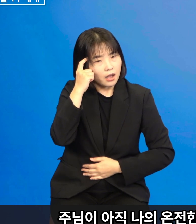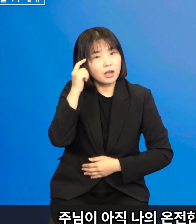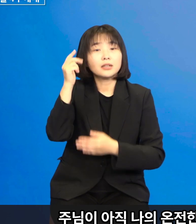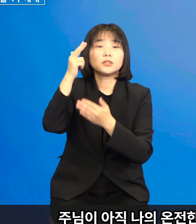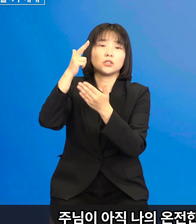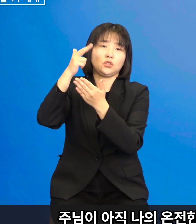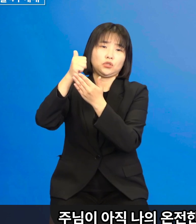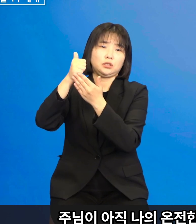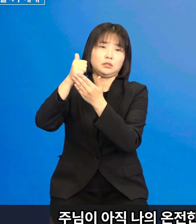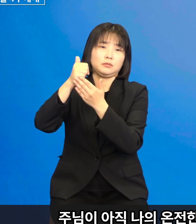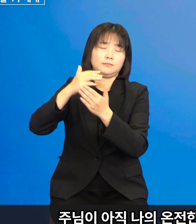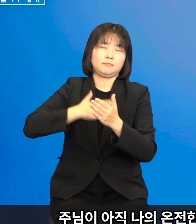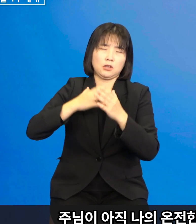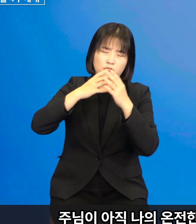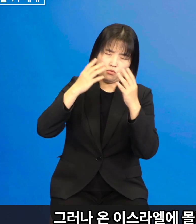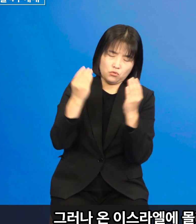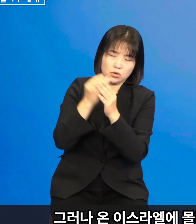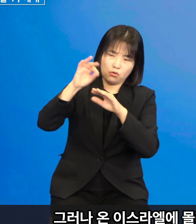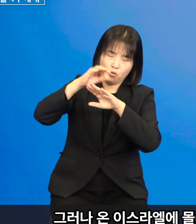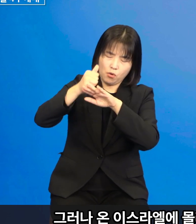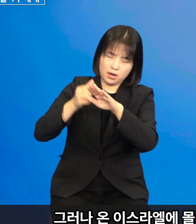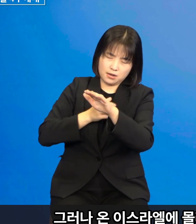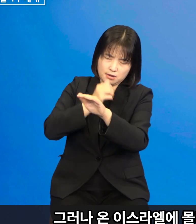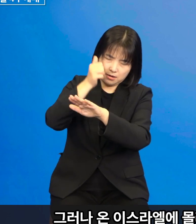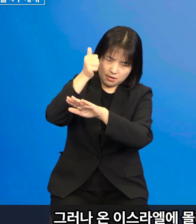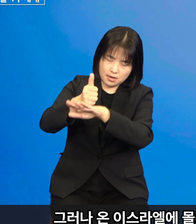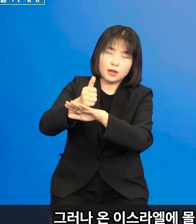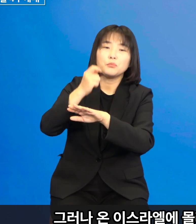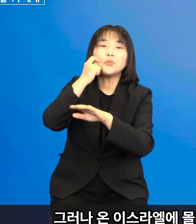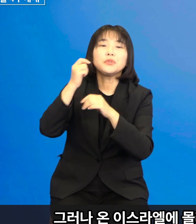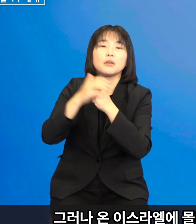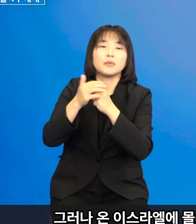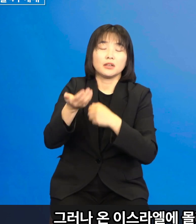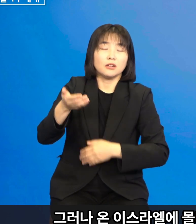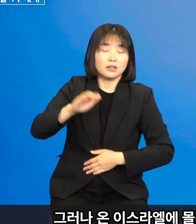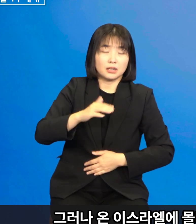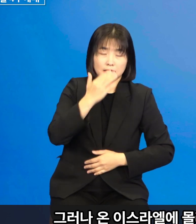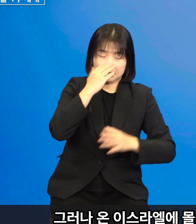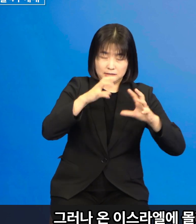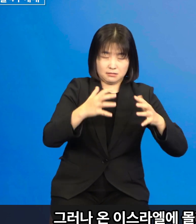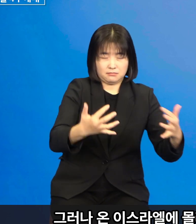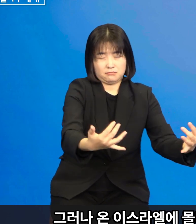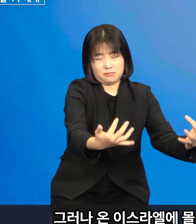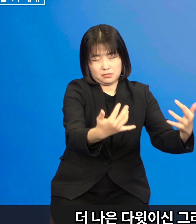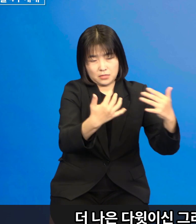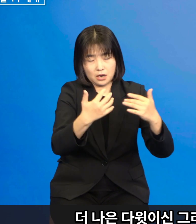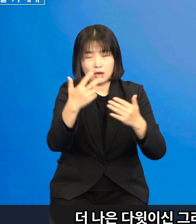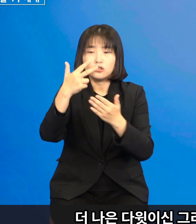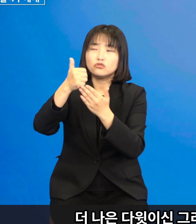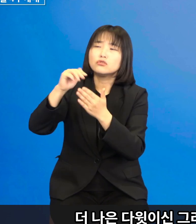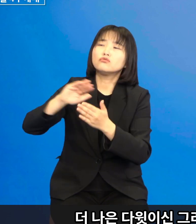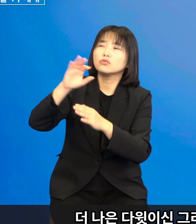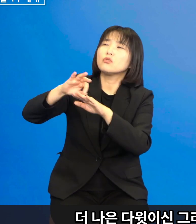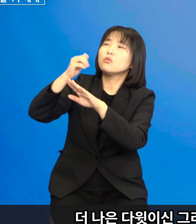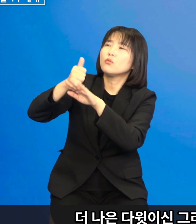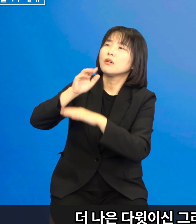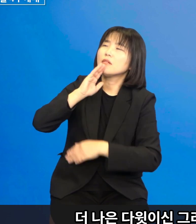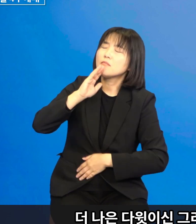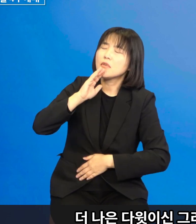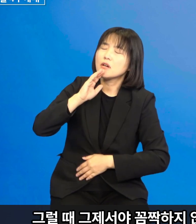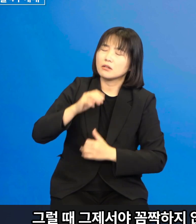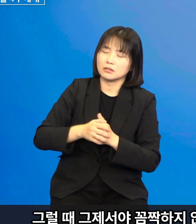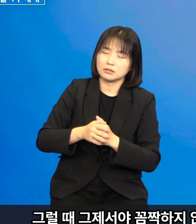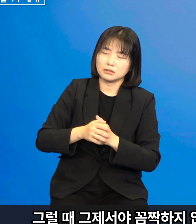주님이 아직 나의 온전한 왕이 되지 못했기 때문에. 그러나 온 이스라엘에 몰려와 주님이 우리의 왕이십니다, 더 나은 다윗이신 그리스도가